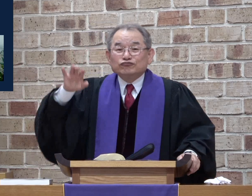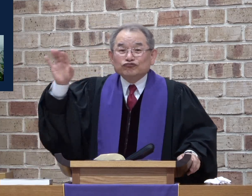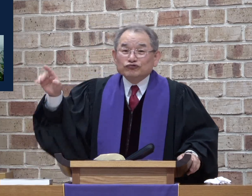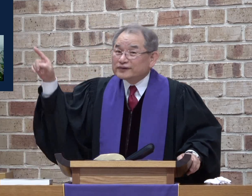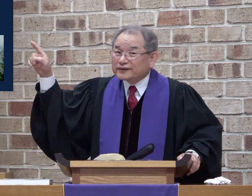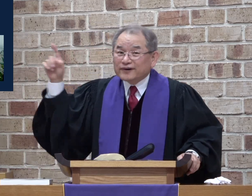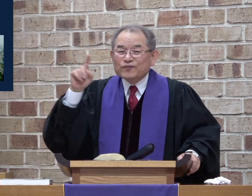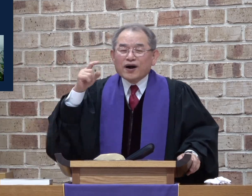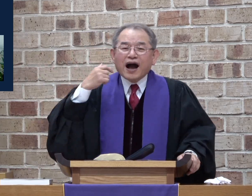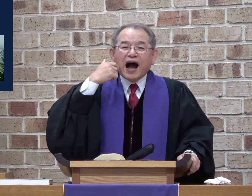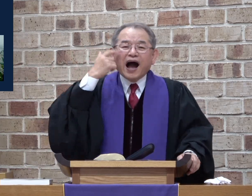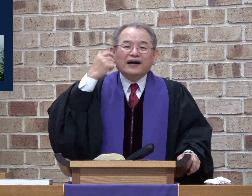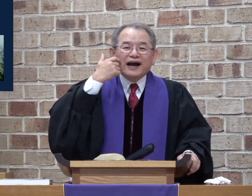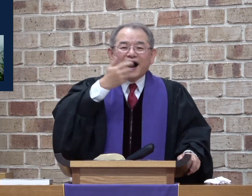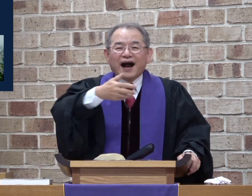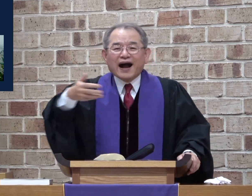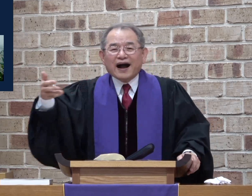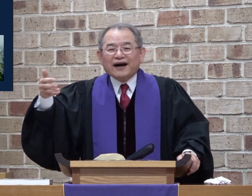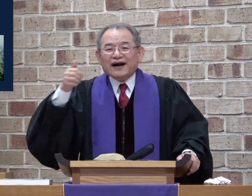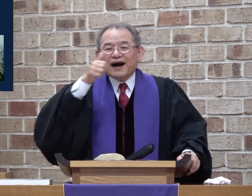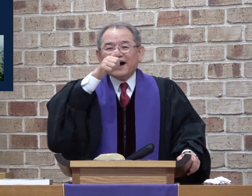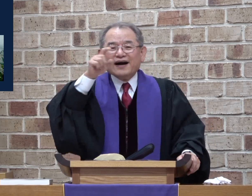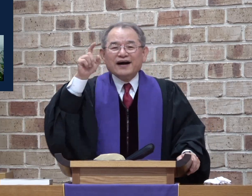여기는 아래 사진은 한강입니다.